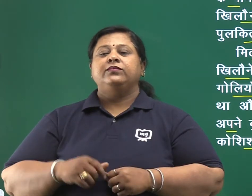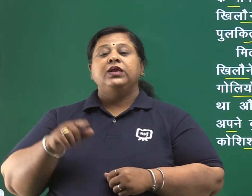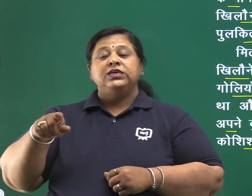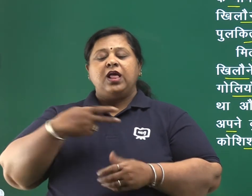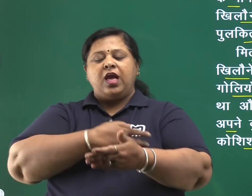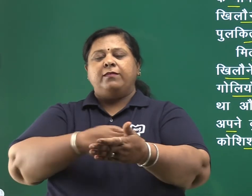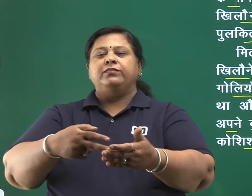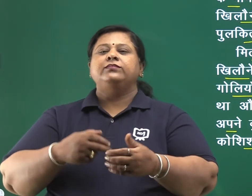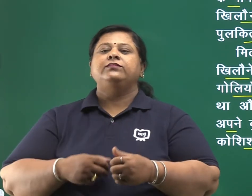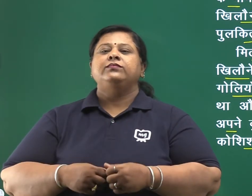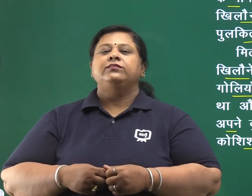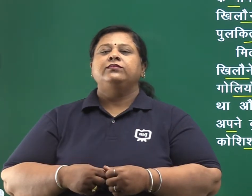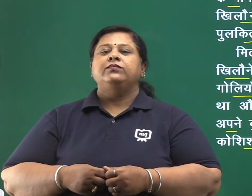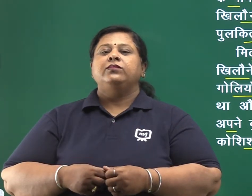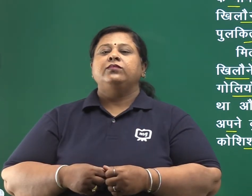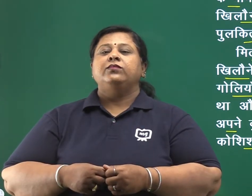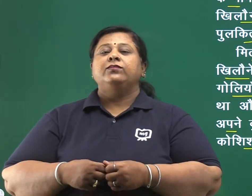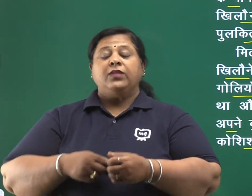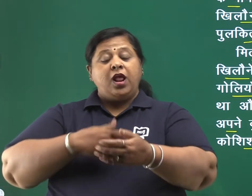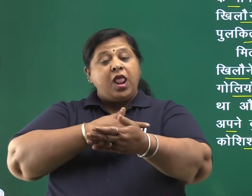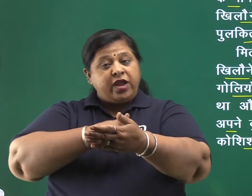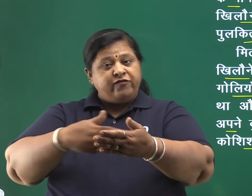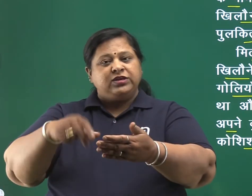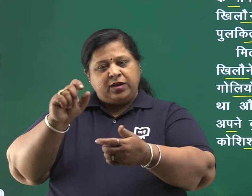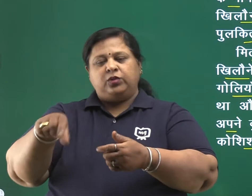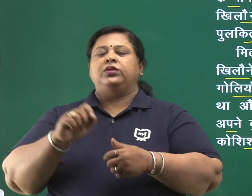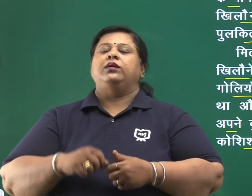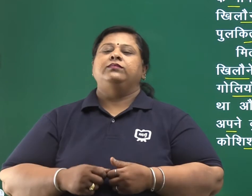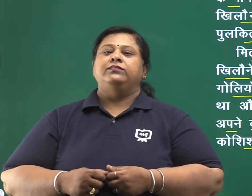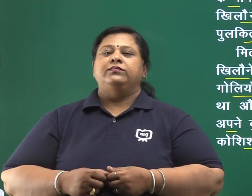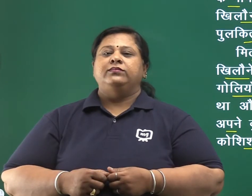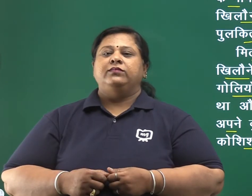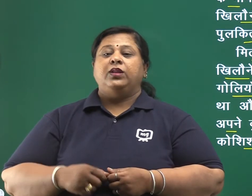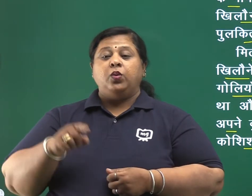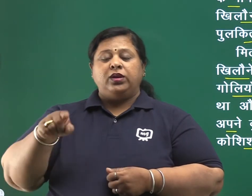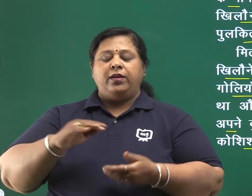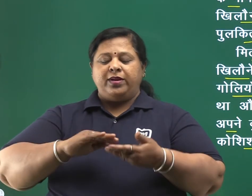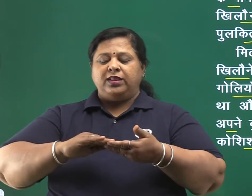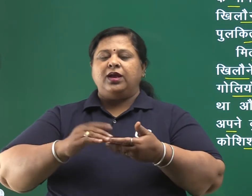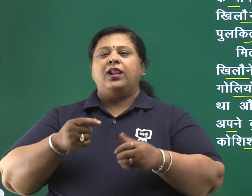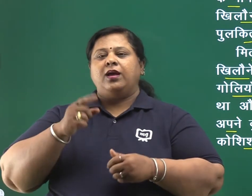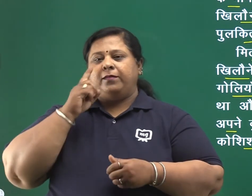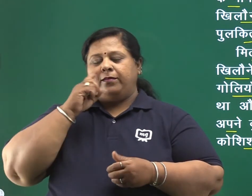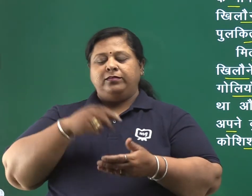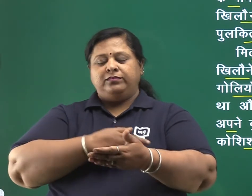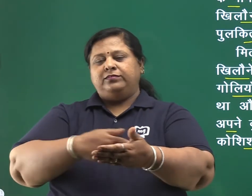जिनका नाम राय विजय बहादुर था और उनकी पत्नी का नाम